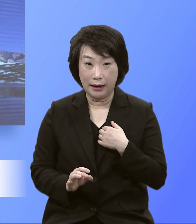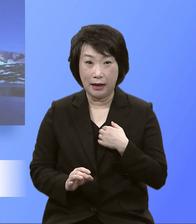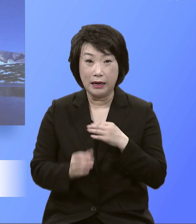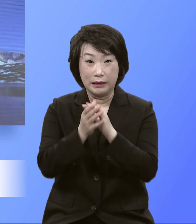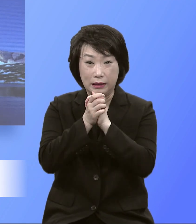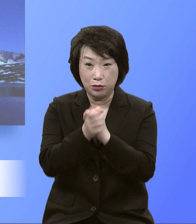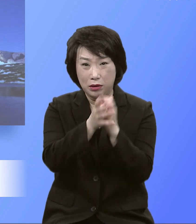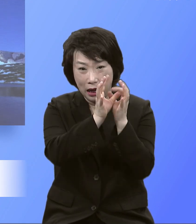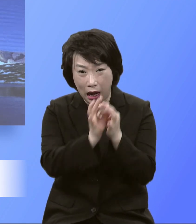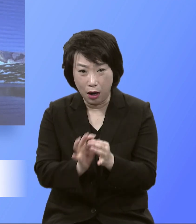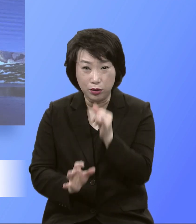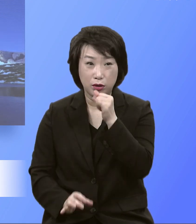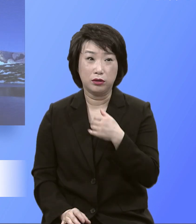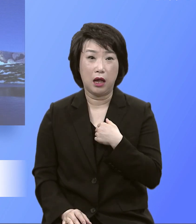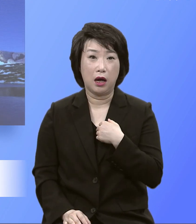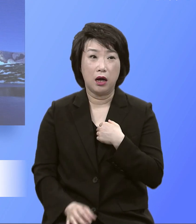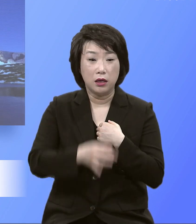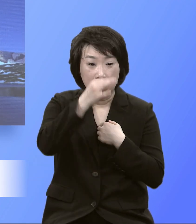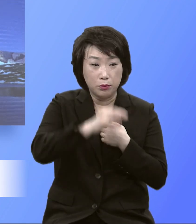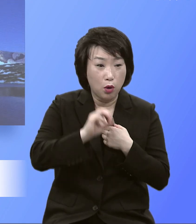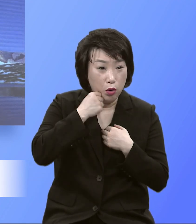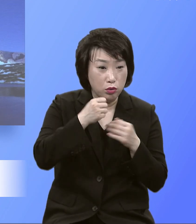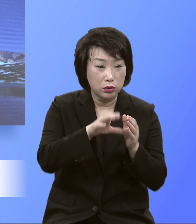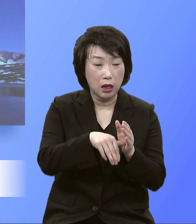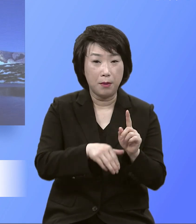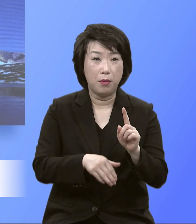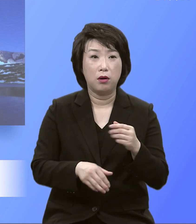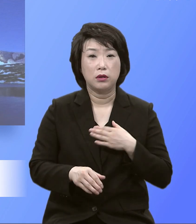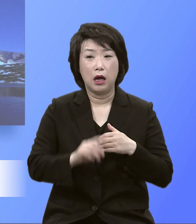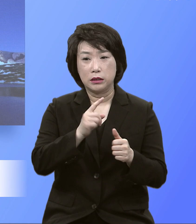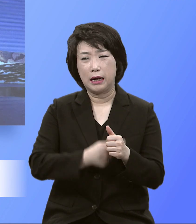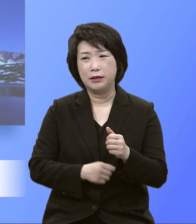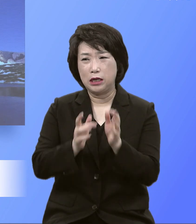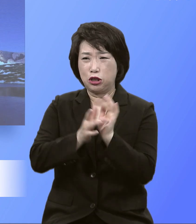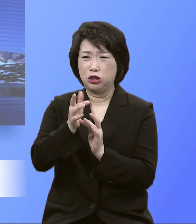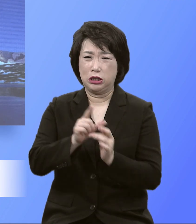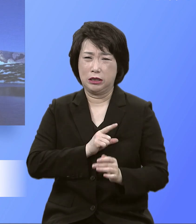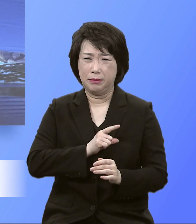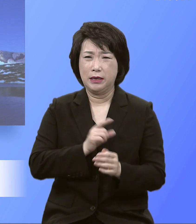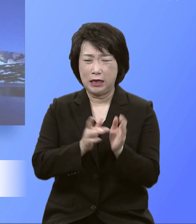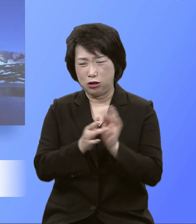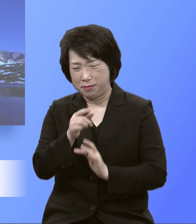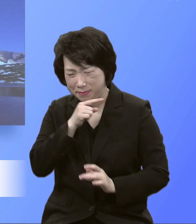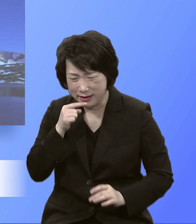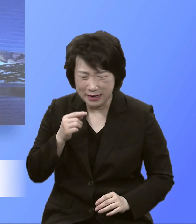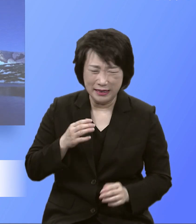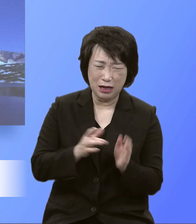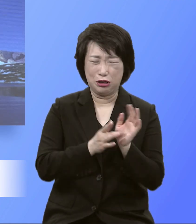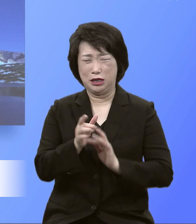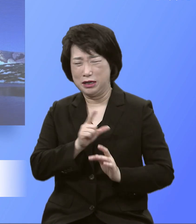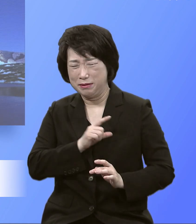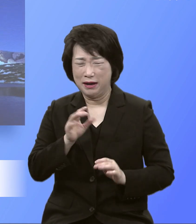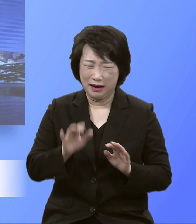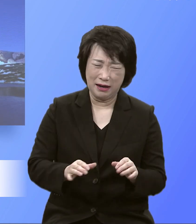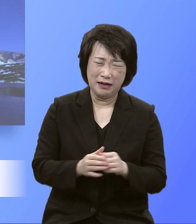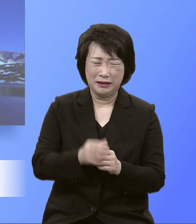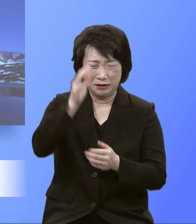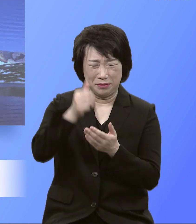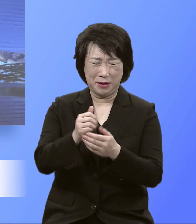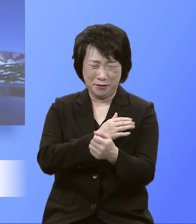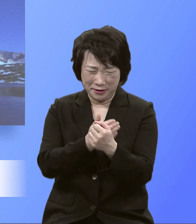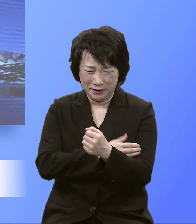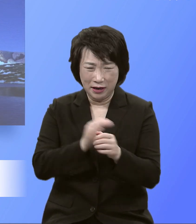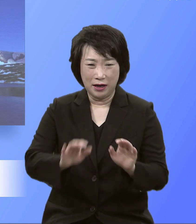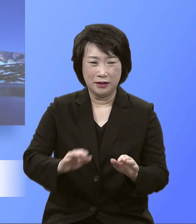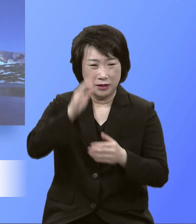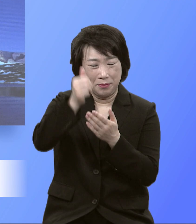습관적으로 나와. 내가 힘들고 이럴 때는 막 나도 모르게 예수 이름으로 예수 이름으로 예수 피 성령의